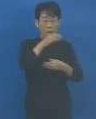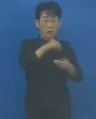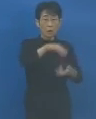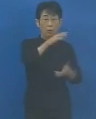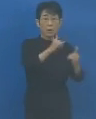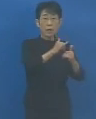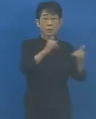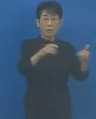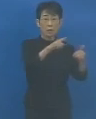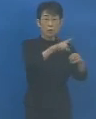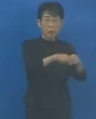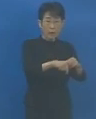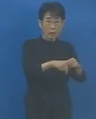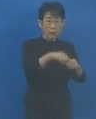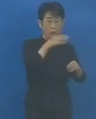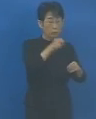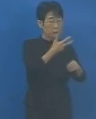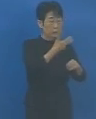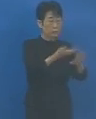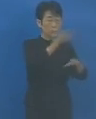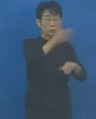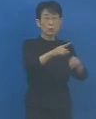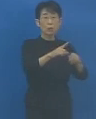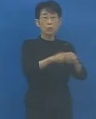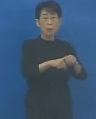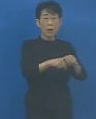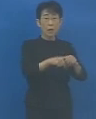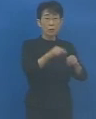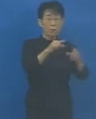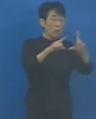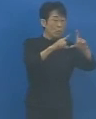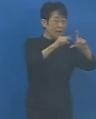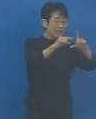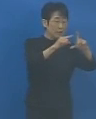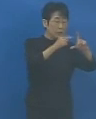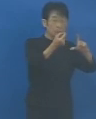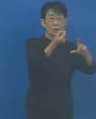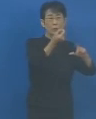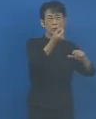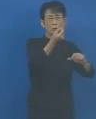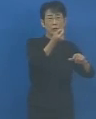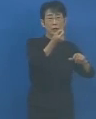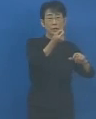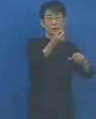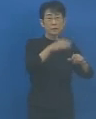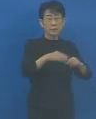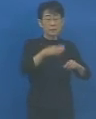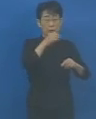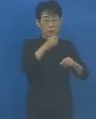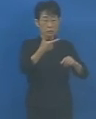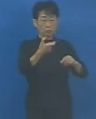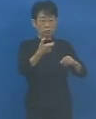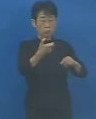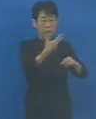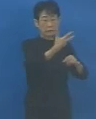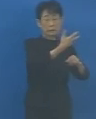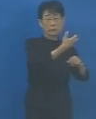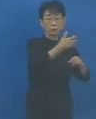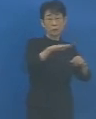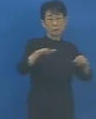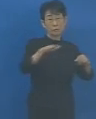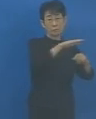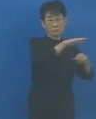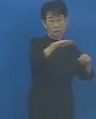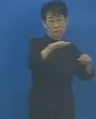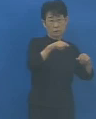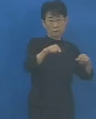70代以降についてはパーセンテージは限られていると、60代70代ですね。であのそういうようなあの